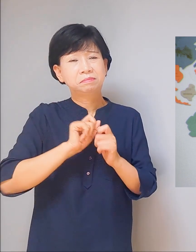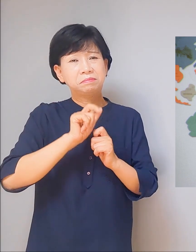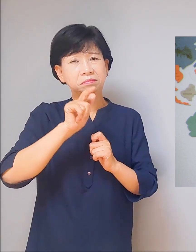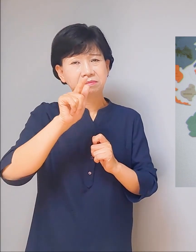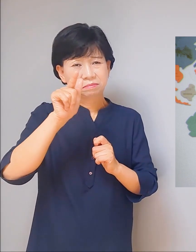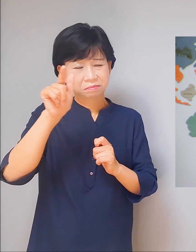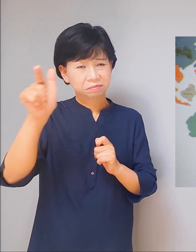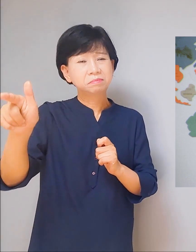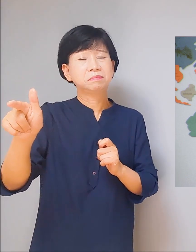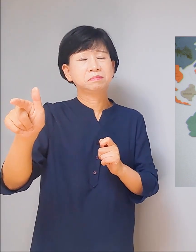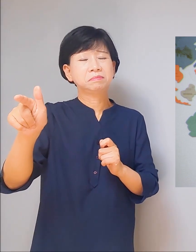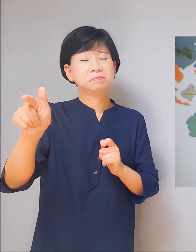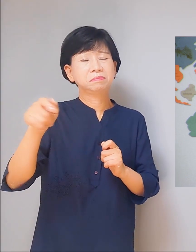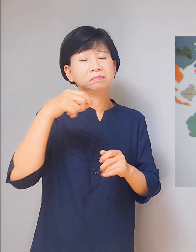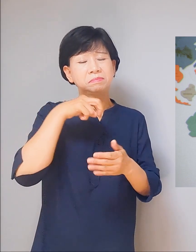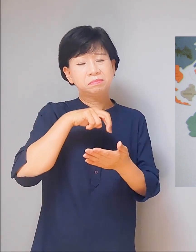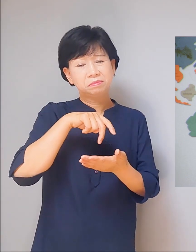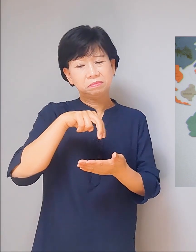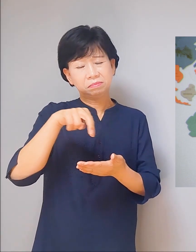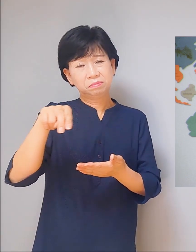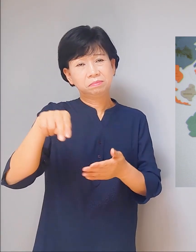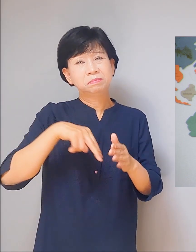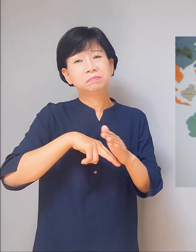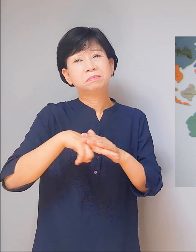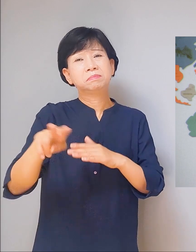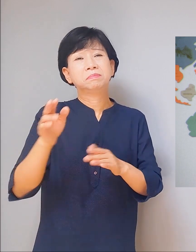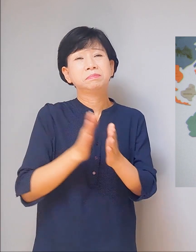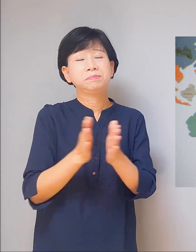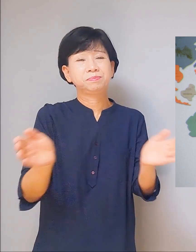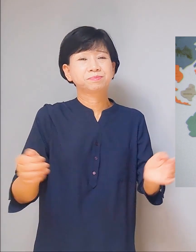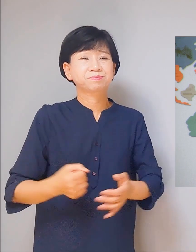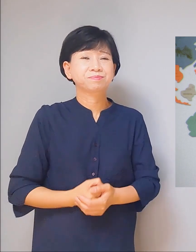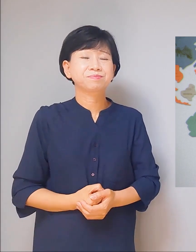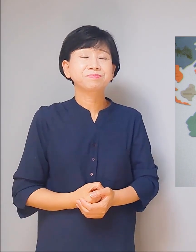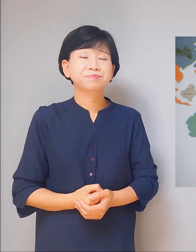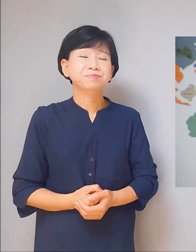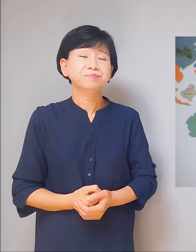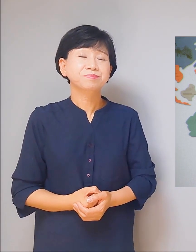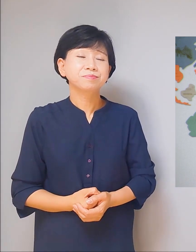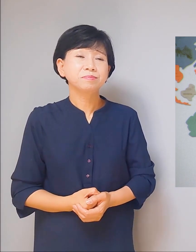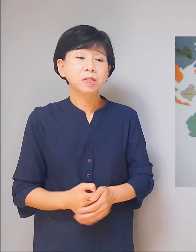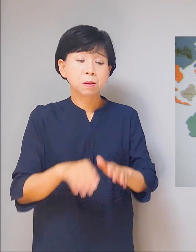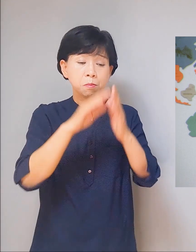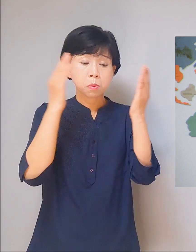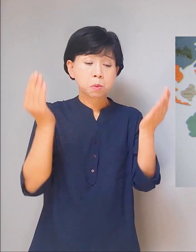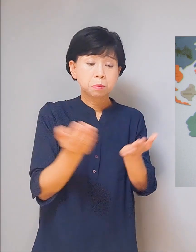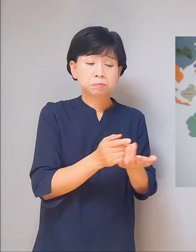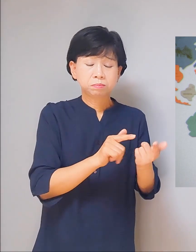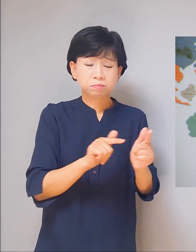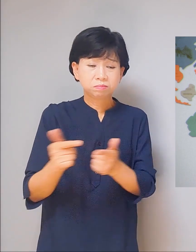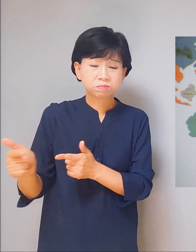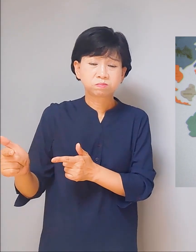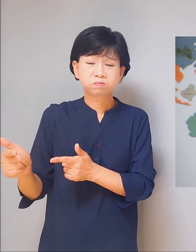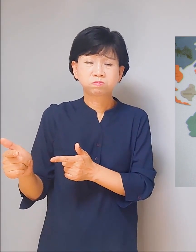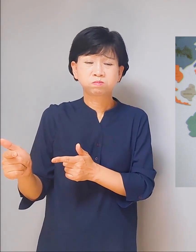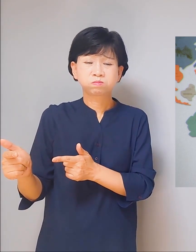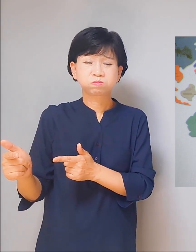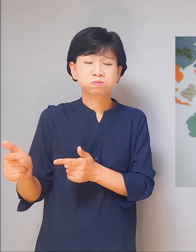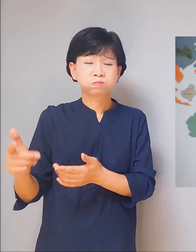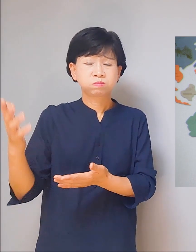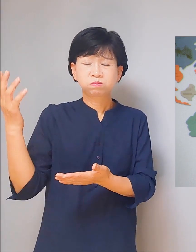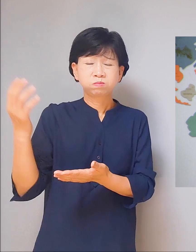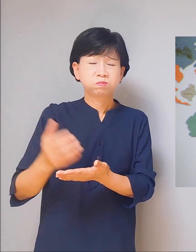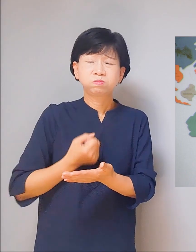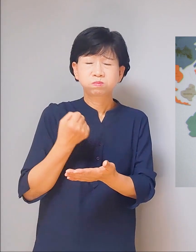먼 길을 나섰습니다. 그냥 지금 이 터널만 지나고 싶습니다. 모든 걸 다 앗아가는 쓰나미가